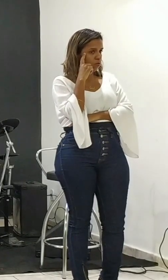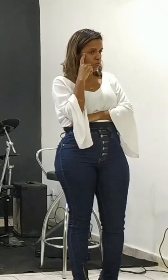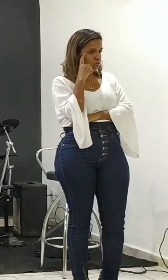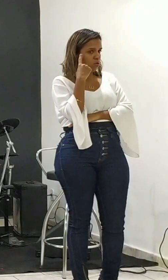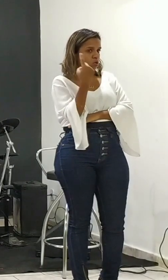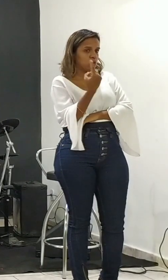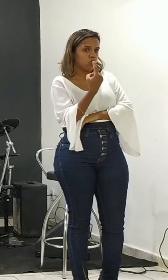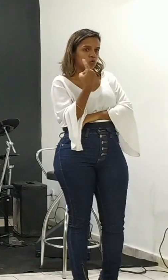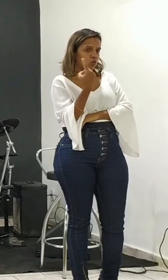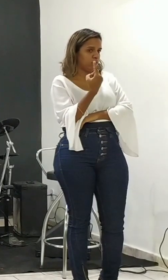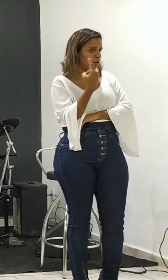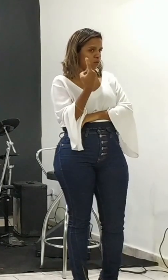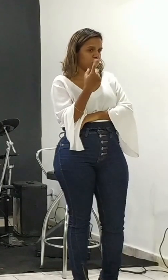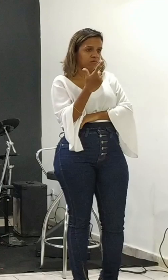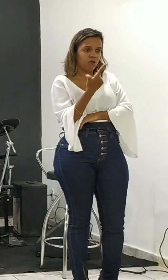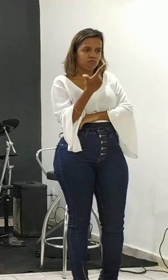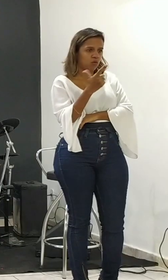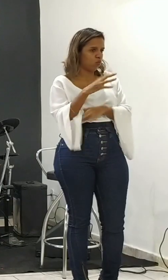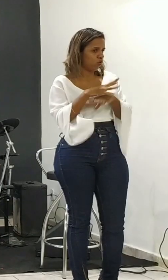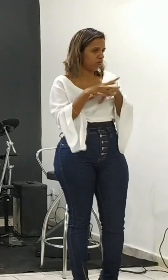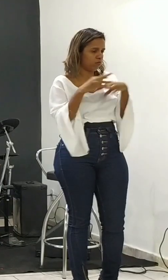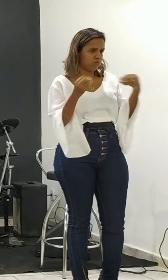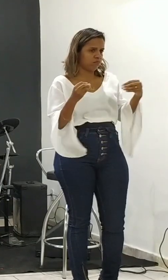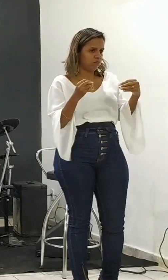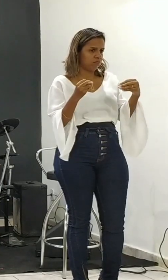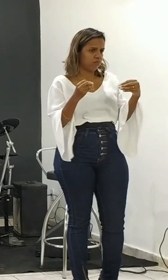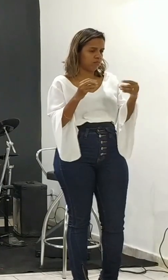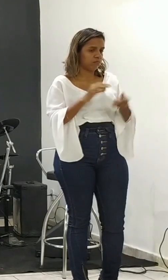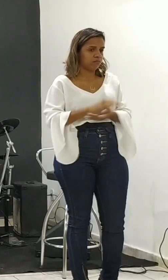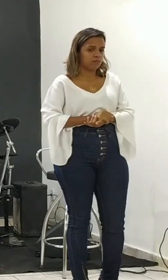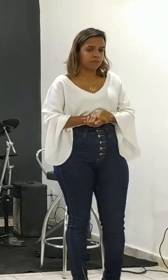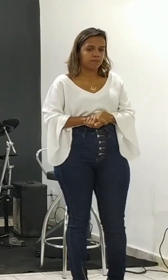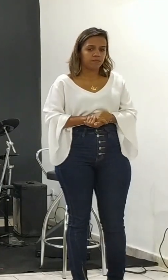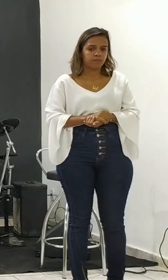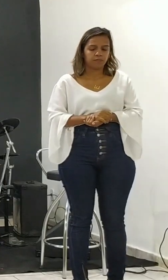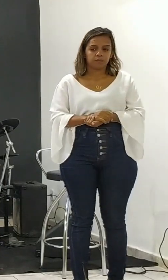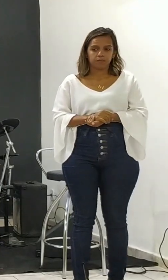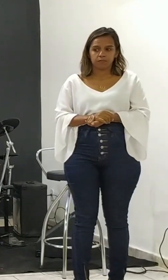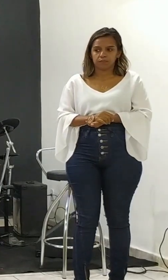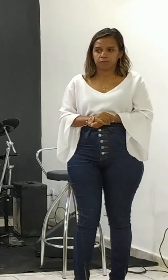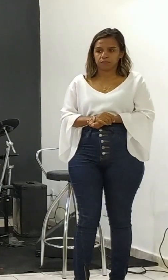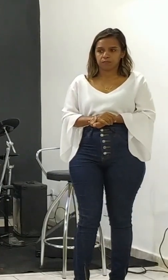que solidão não tem cura. Minha filha,